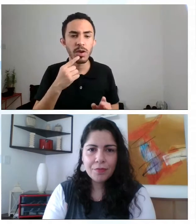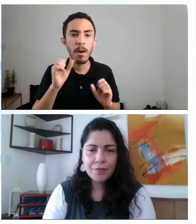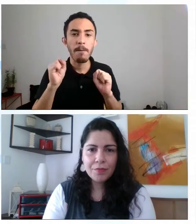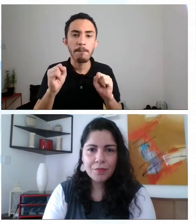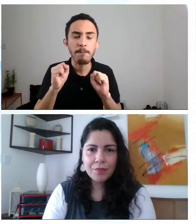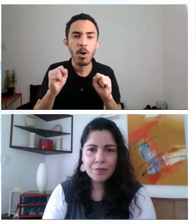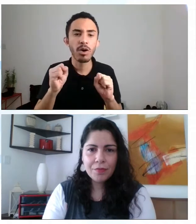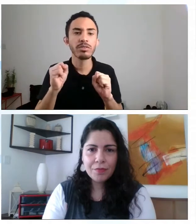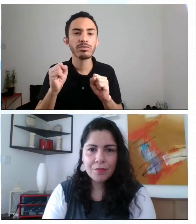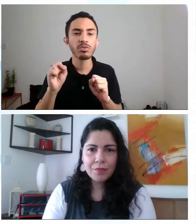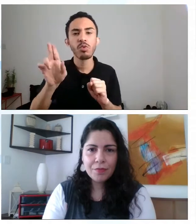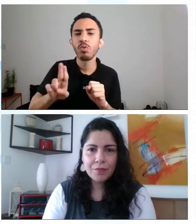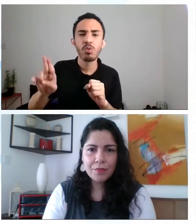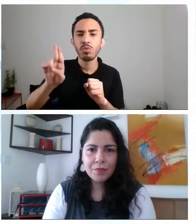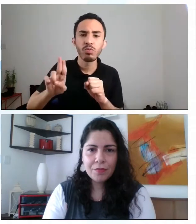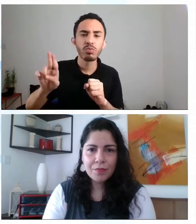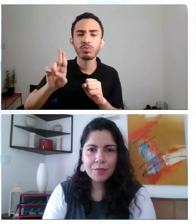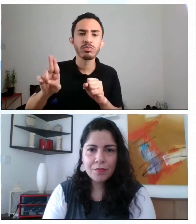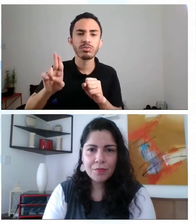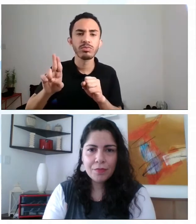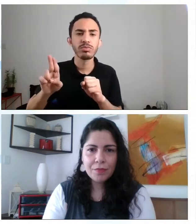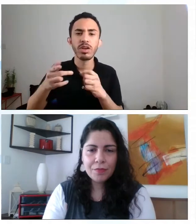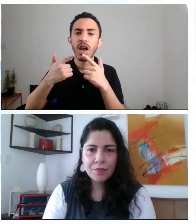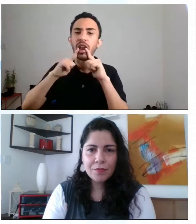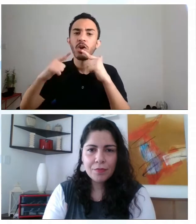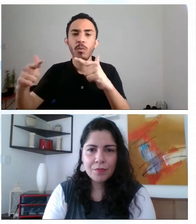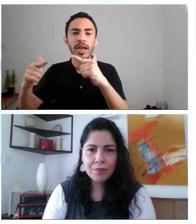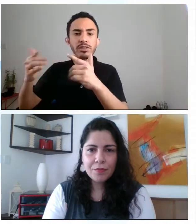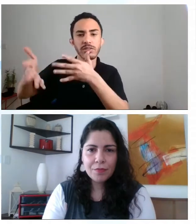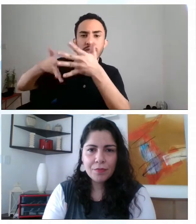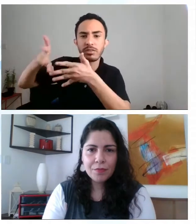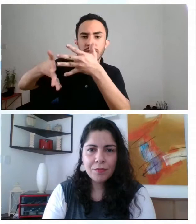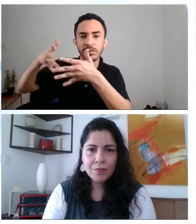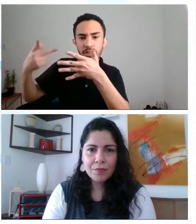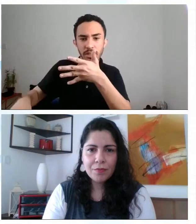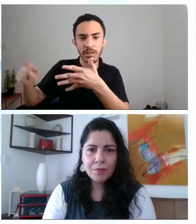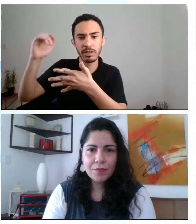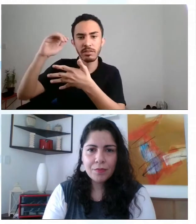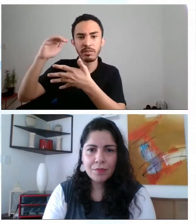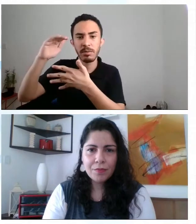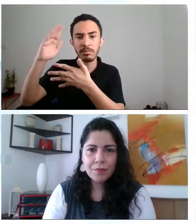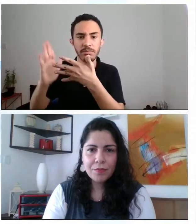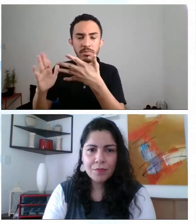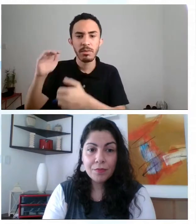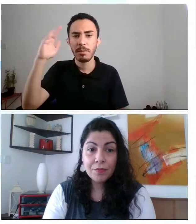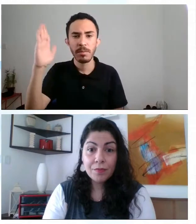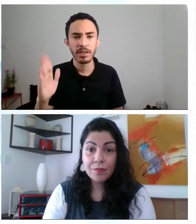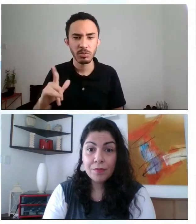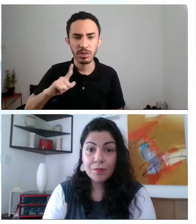podem usar ou usam a linguagem de Libras no Brasil? Tem uma estimativa?